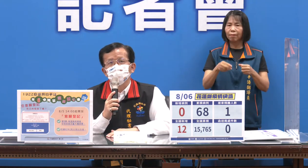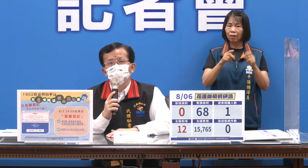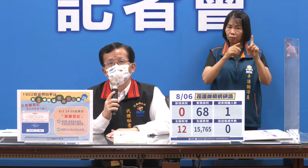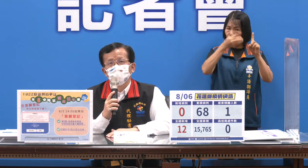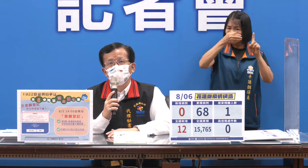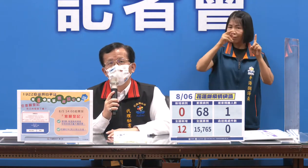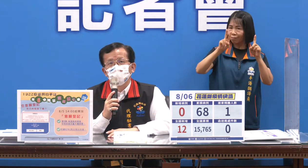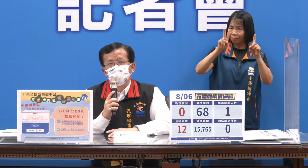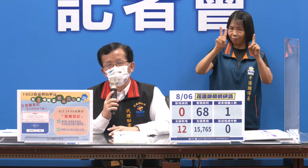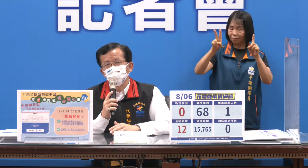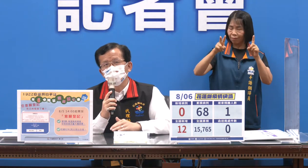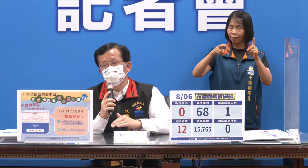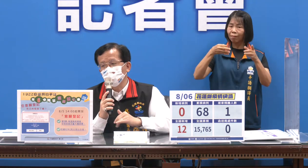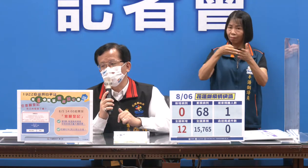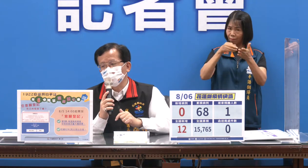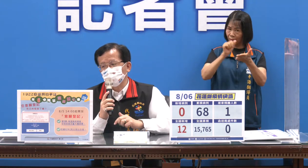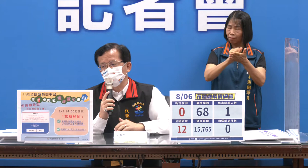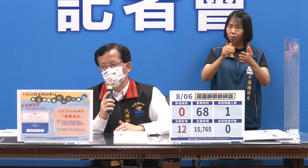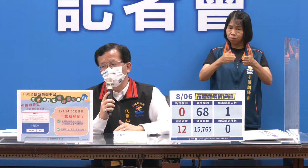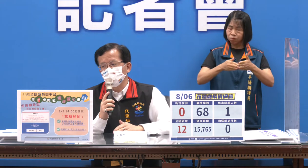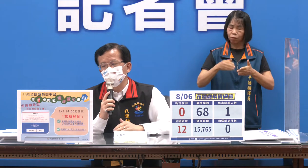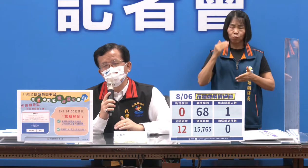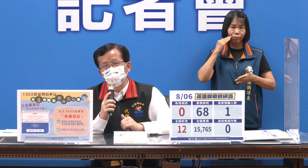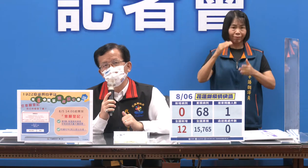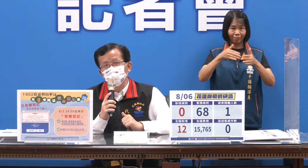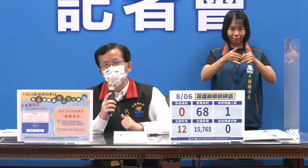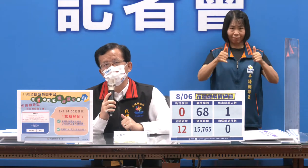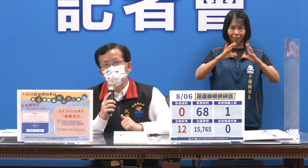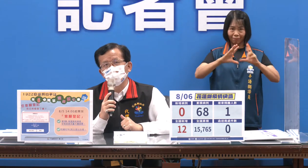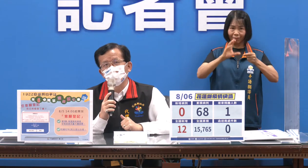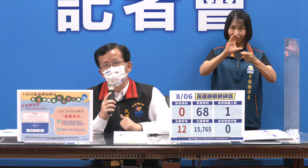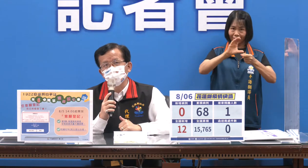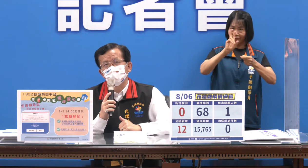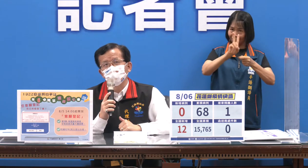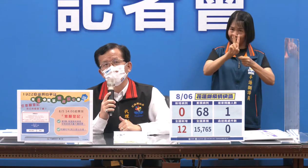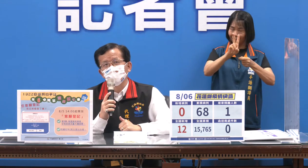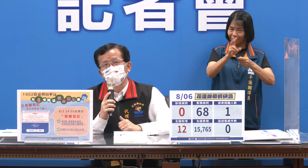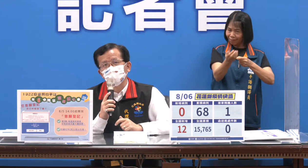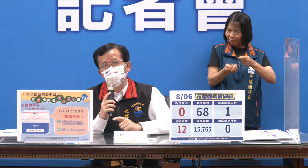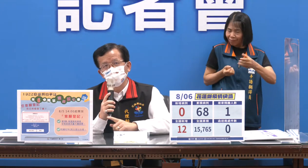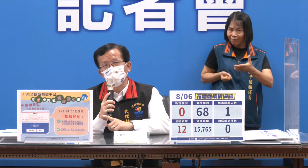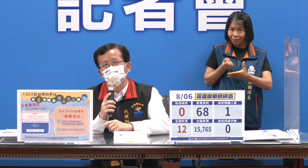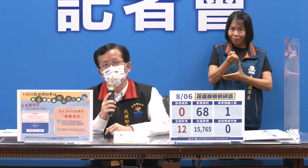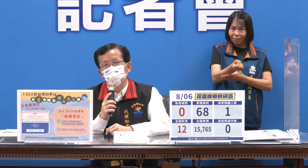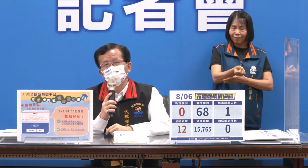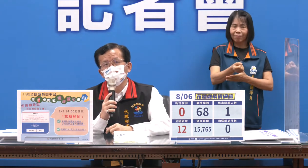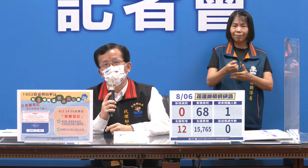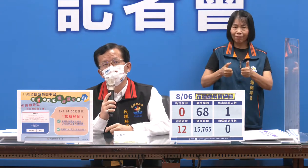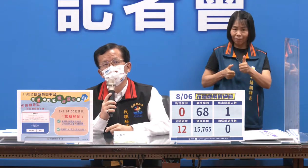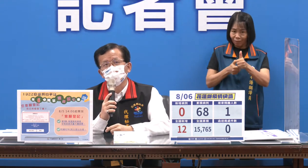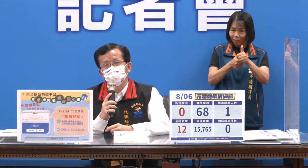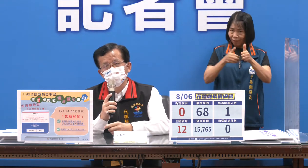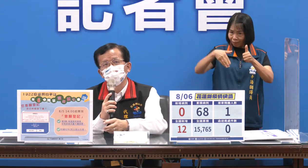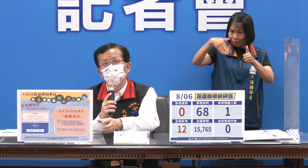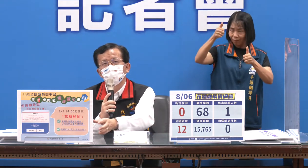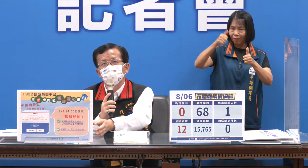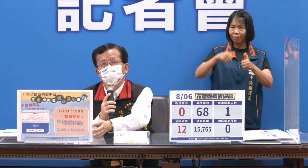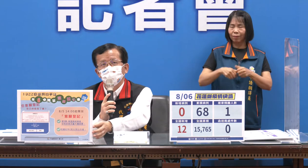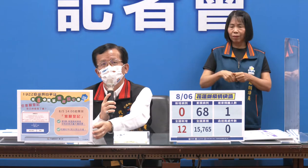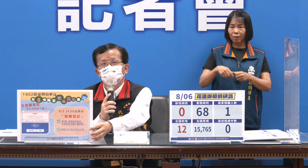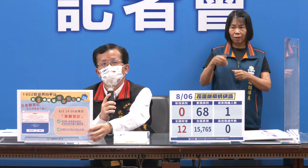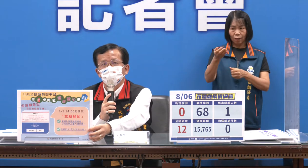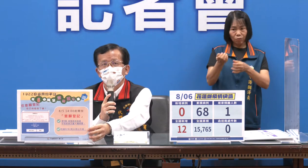1922，你若是民国92年以前出生的邻长，预约这个第六轮速度